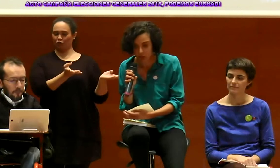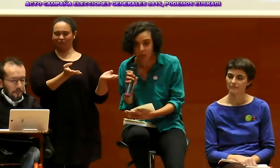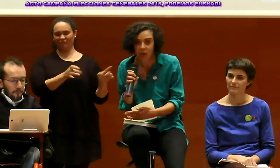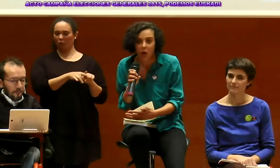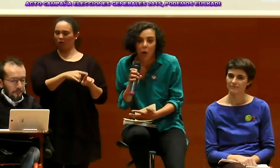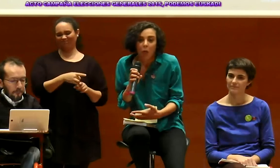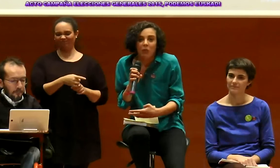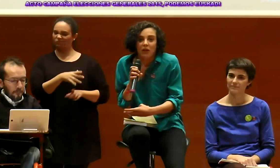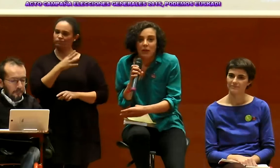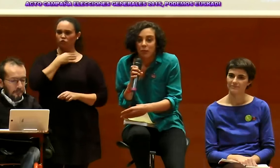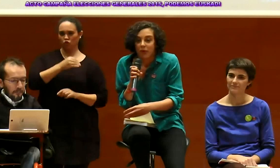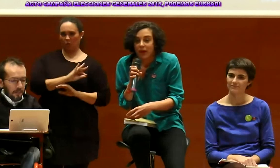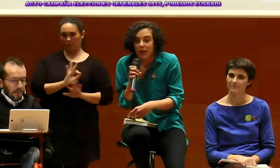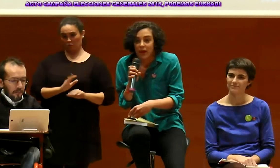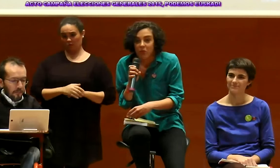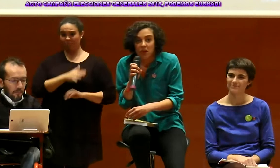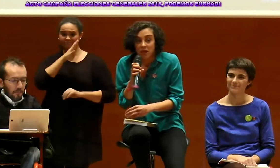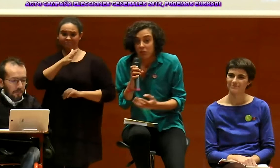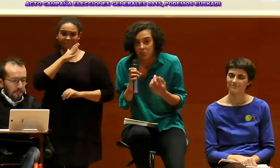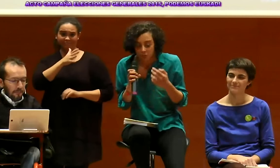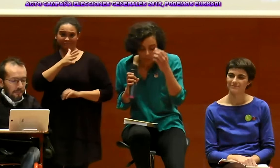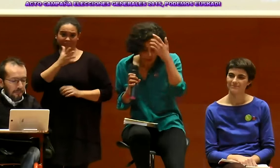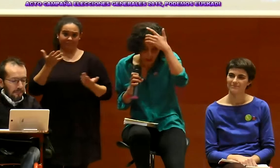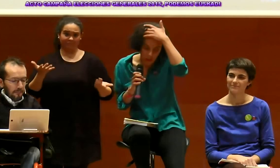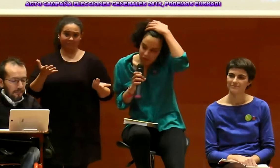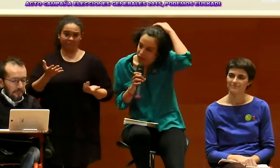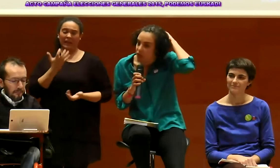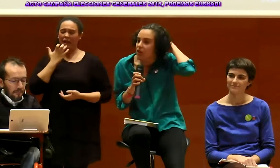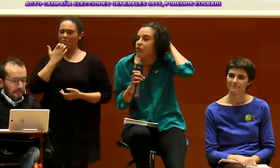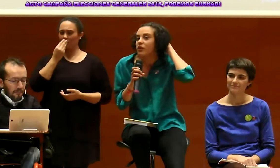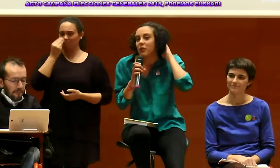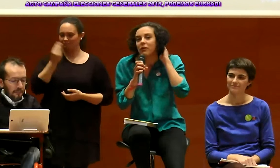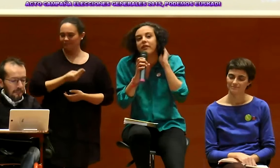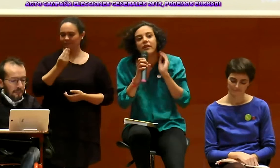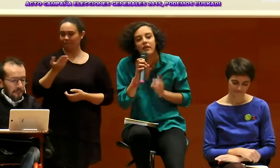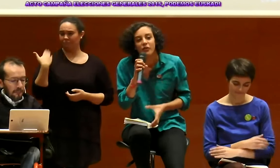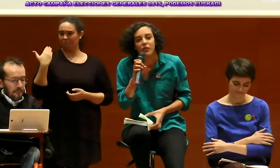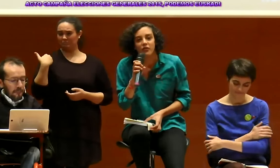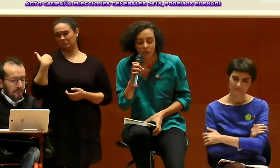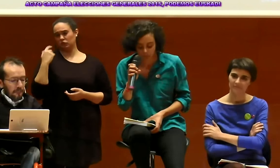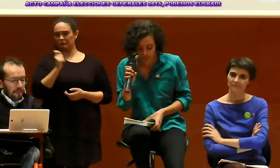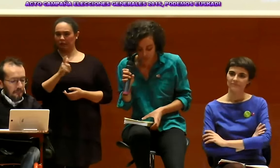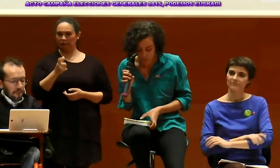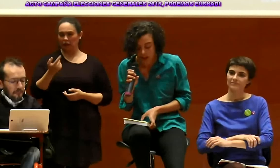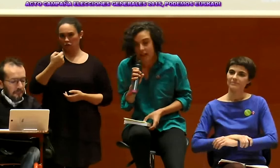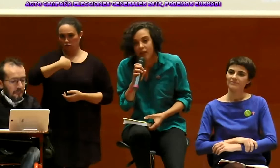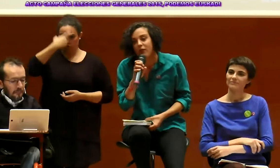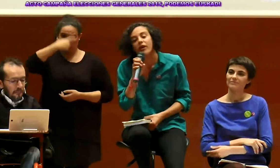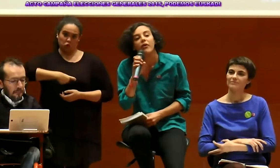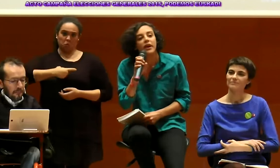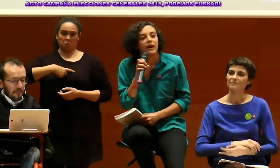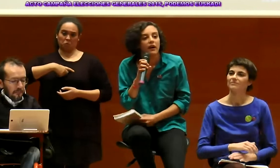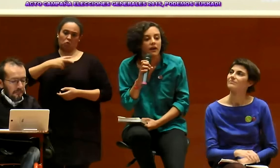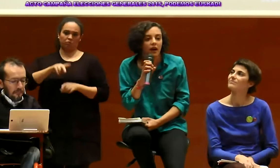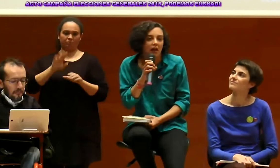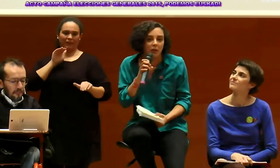encorbatados. Porque, mira, un buen ejemplo de esto es últimamente yo, como candidata, me ha